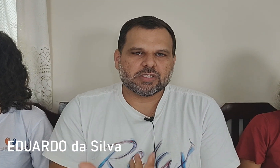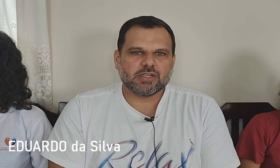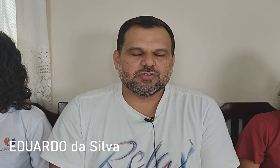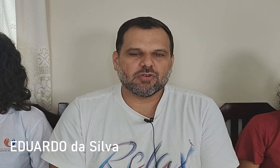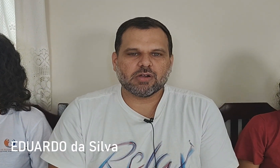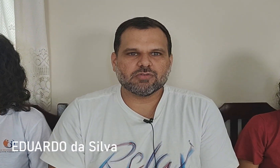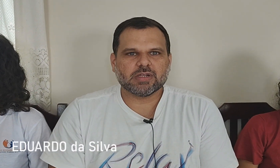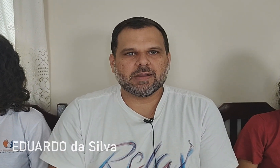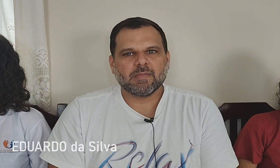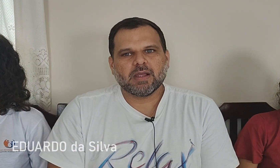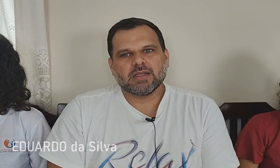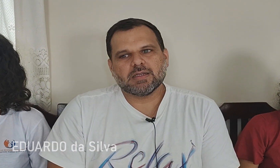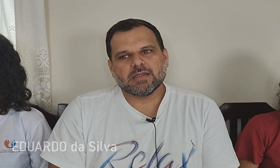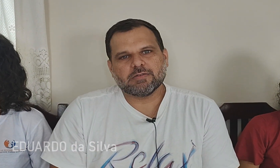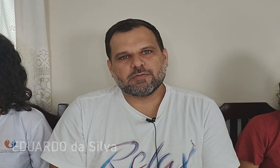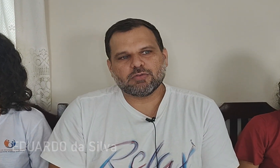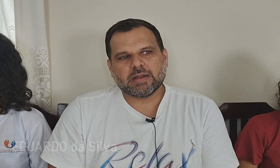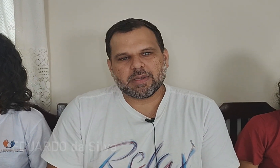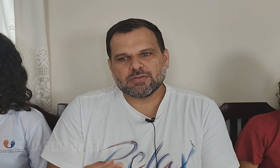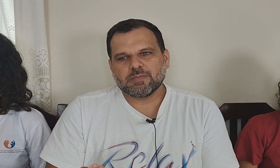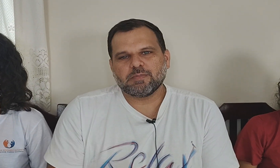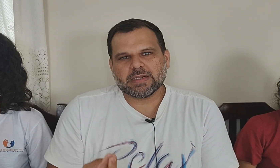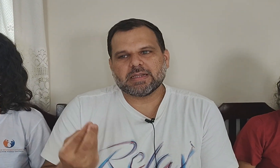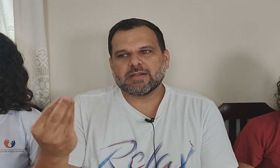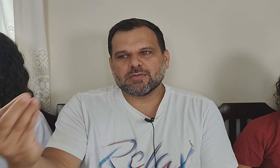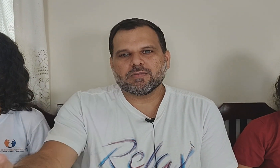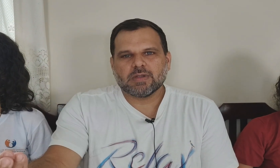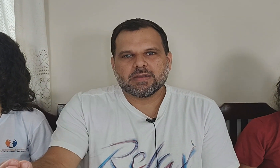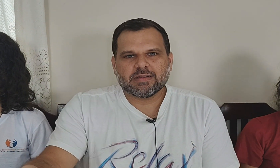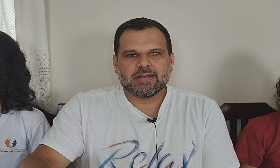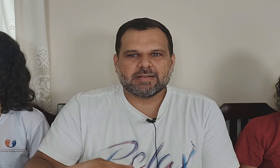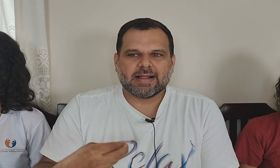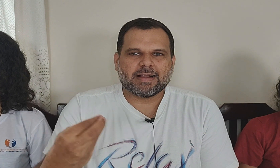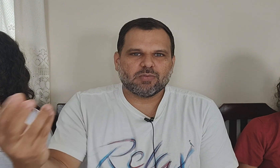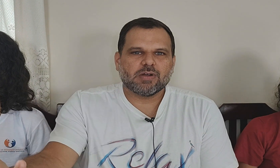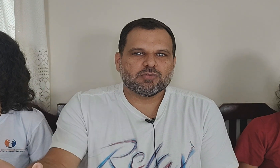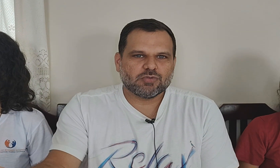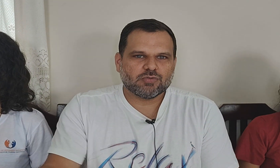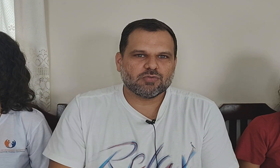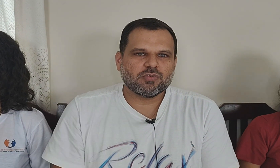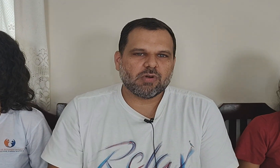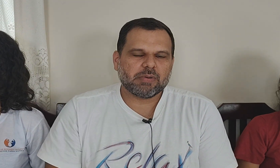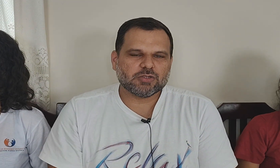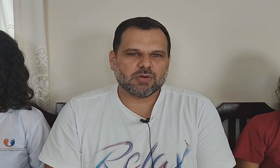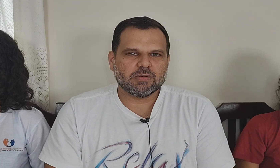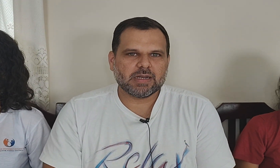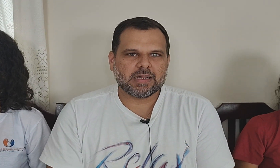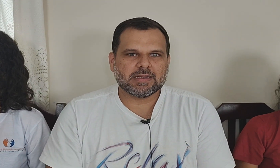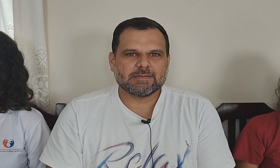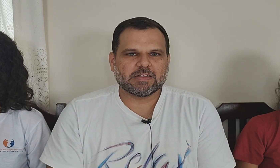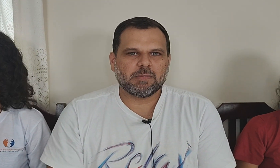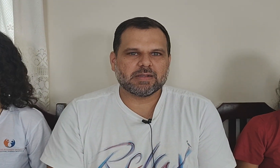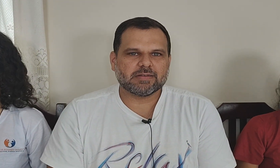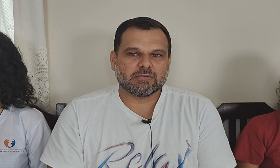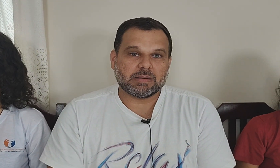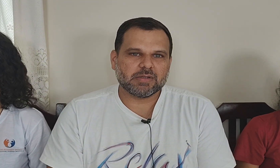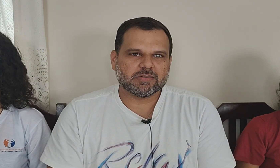sinais religiosos, né? E futuramente eu pretendo estar atuando junto com a PASCOM, né? Lá na interpretação da